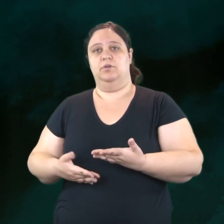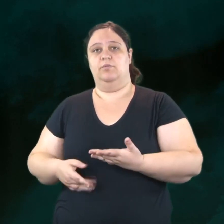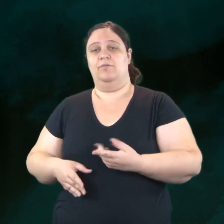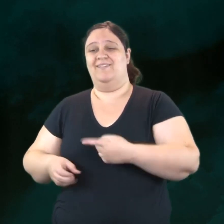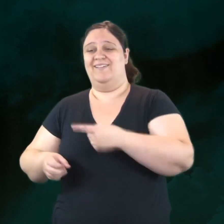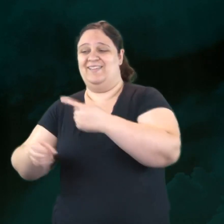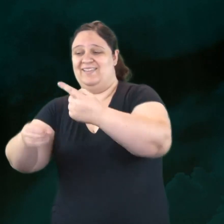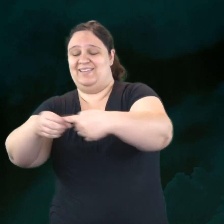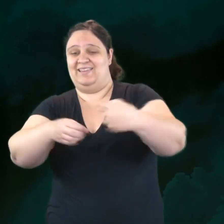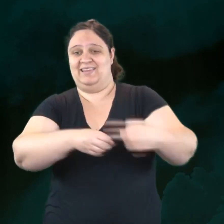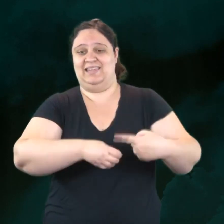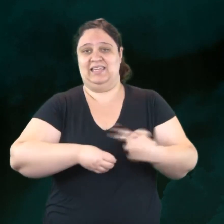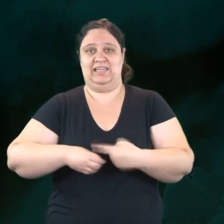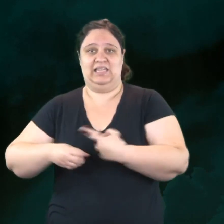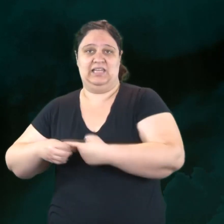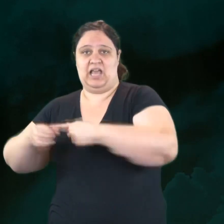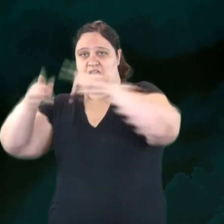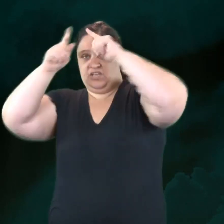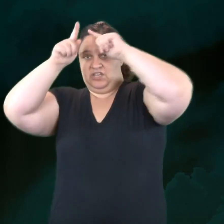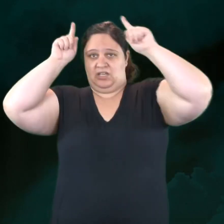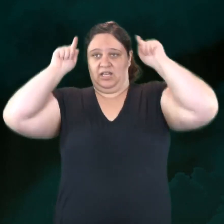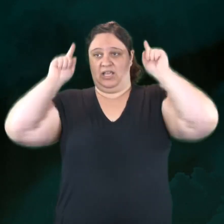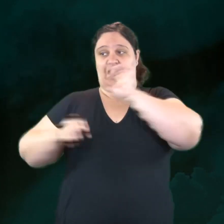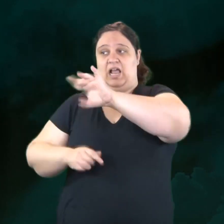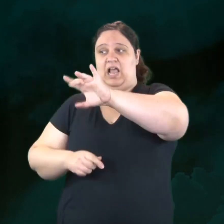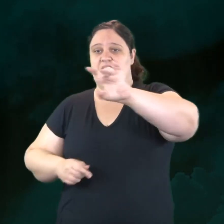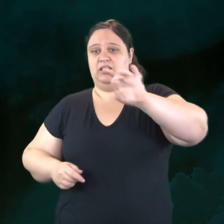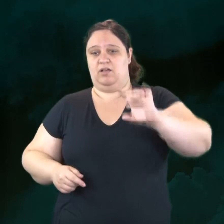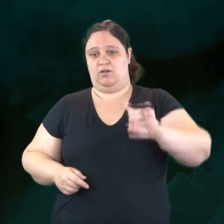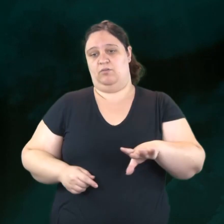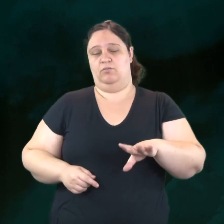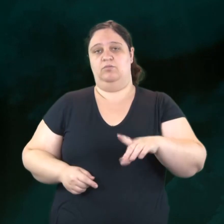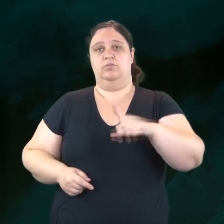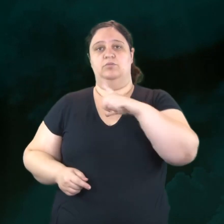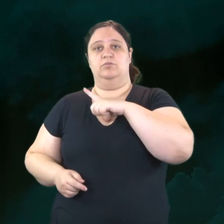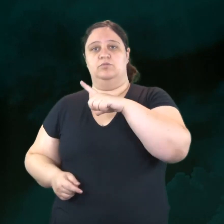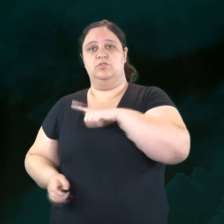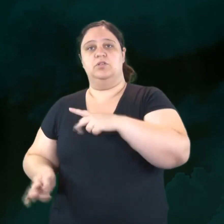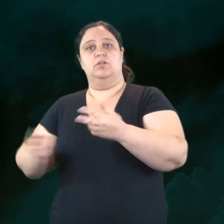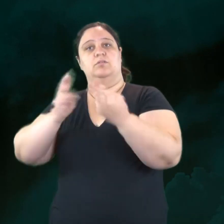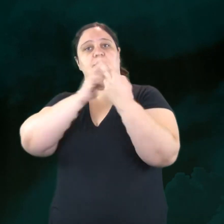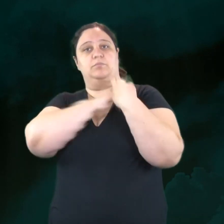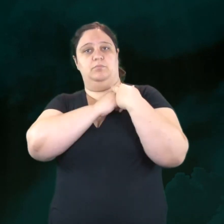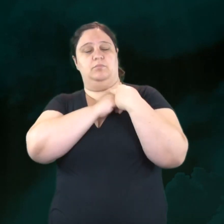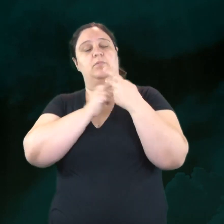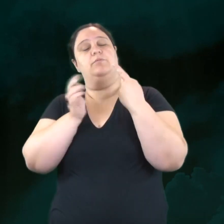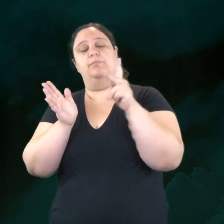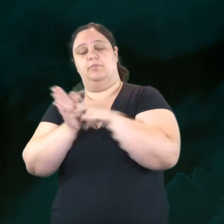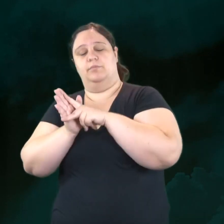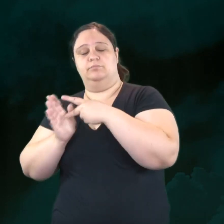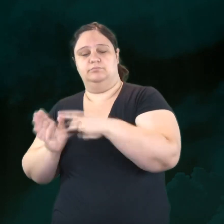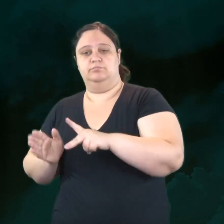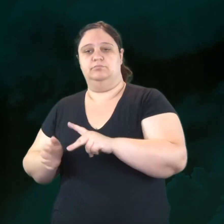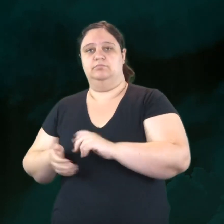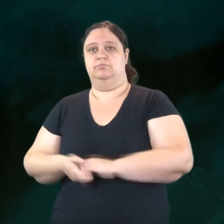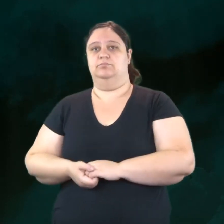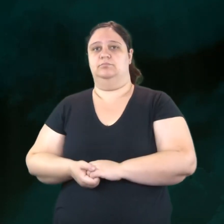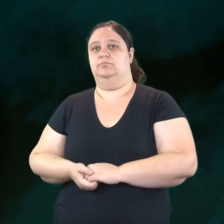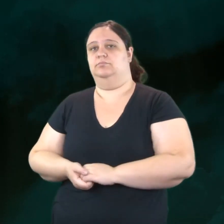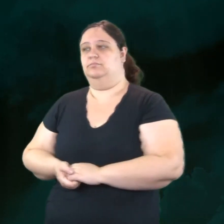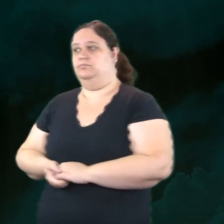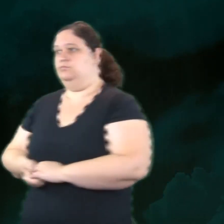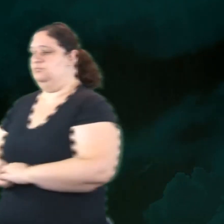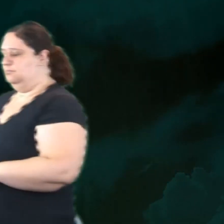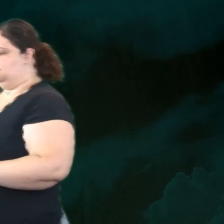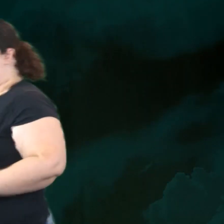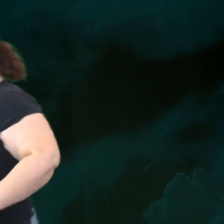eram, cada cidade, uma cidade-estado, chamadas poli. Então, essas